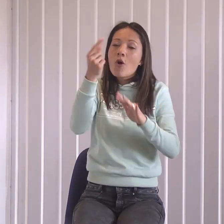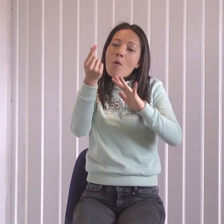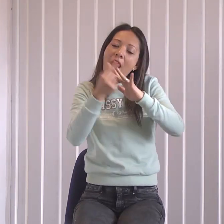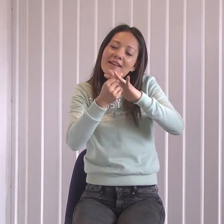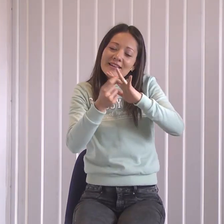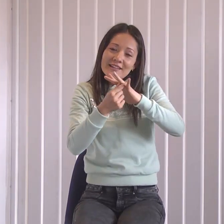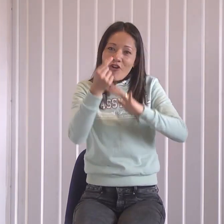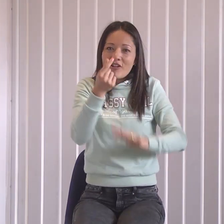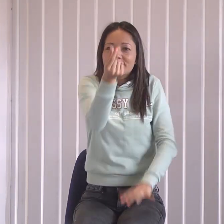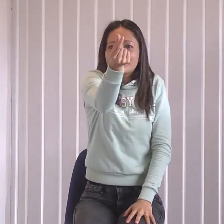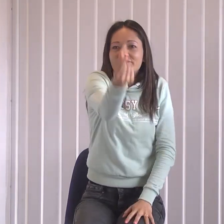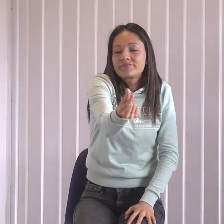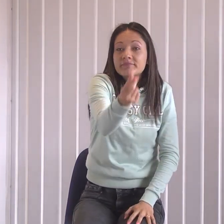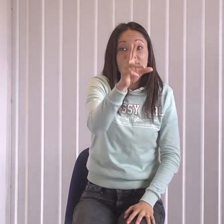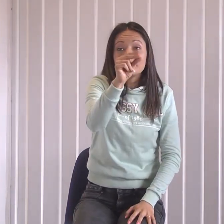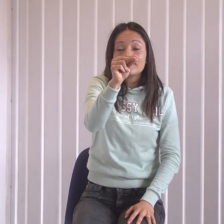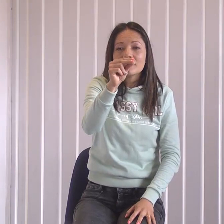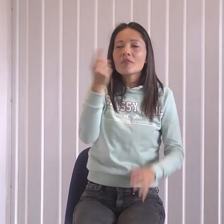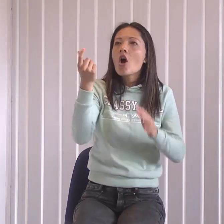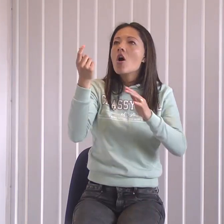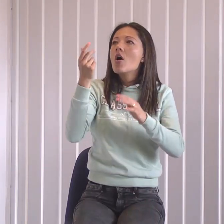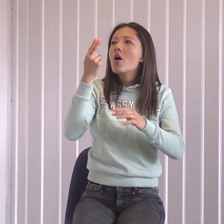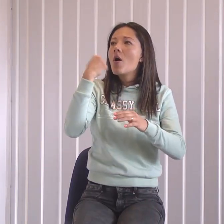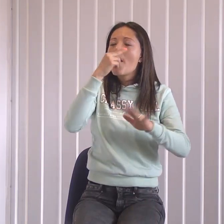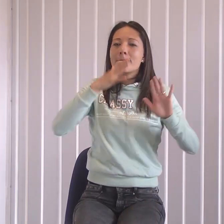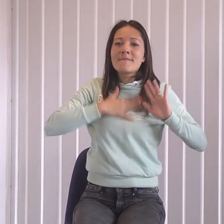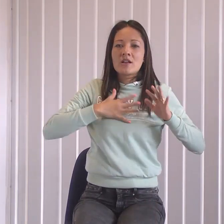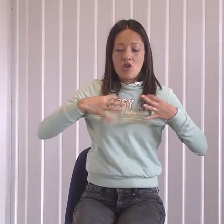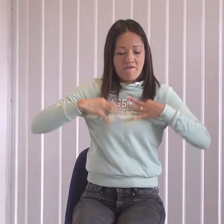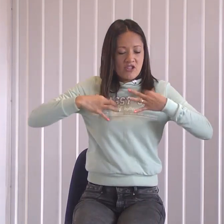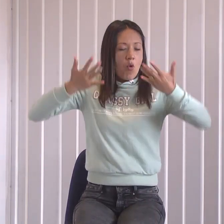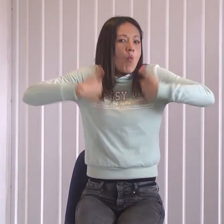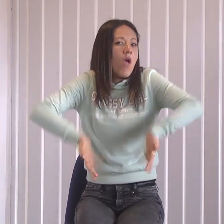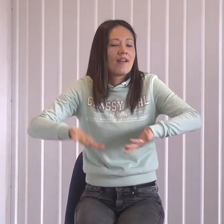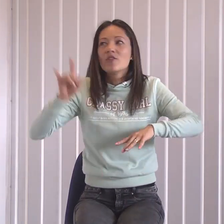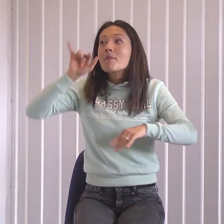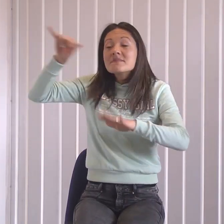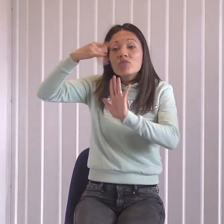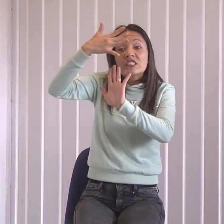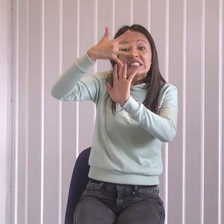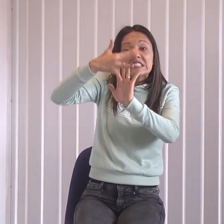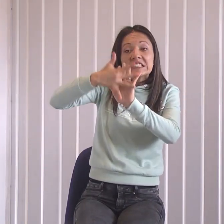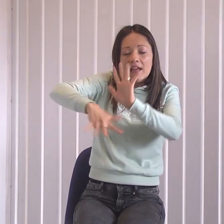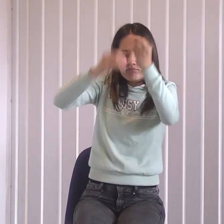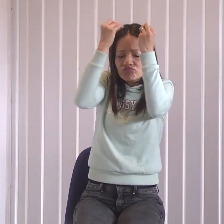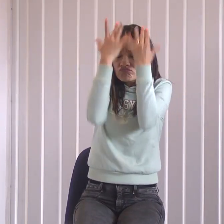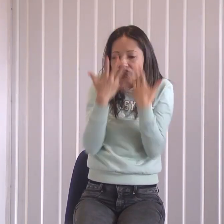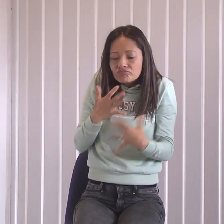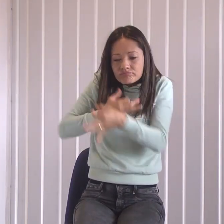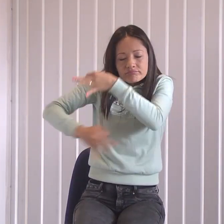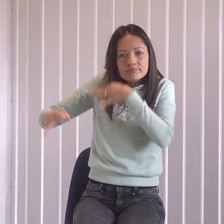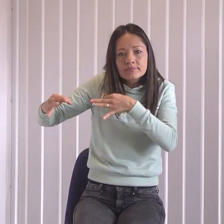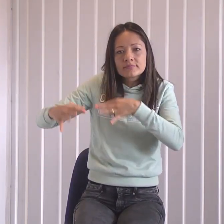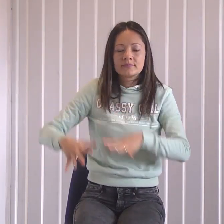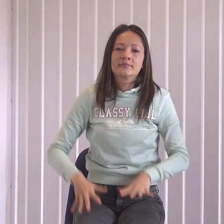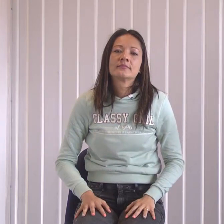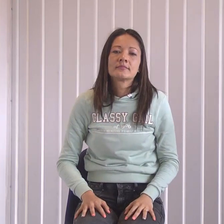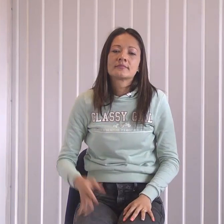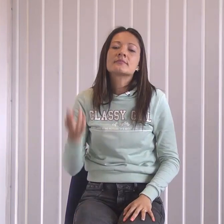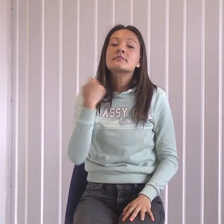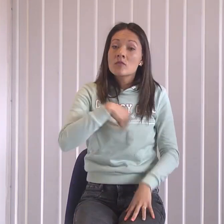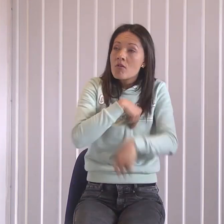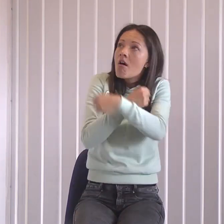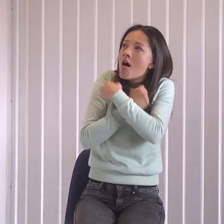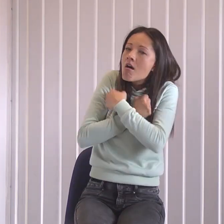anillito. Y no hizo pacto poniéndonos cualquier vestidura. Hizo pacto derramando su sangre. Así que nosotros